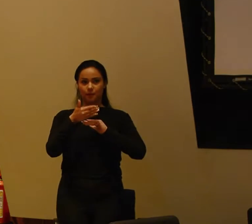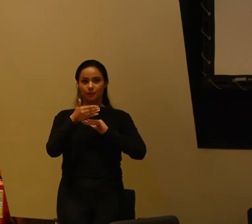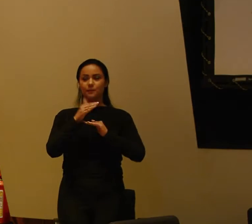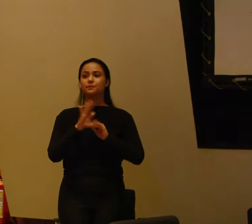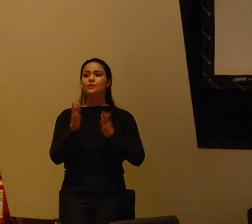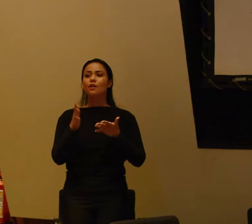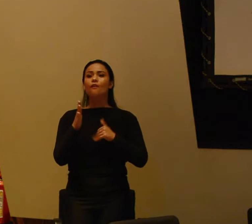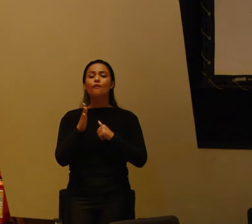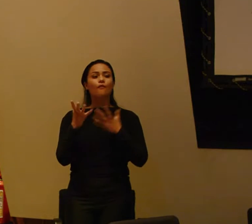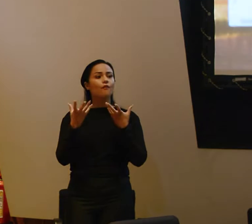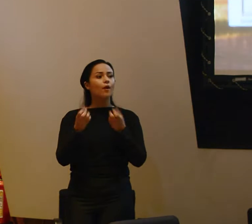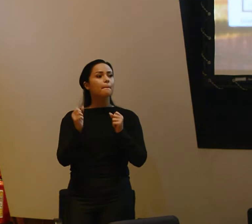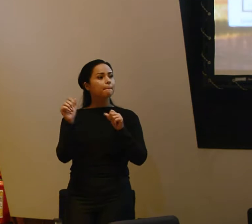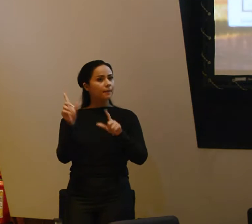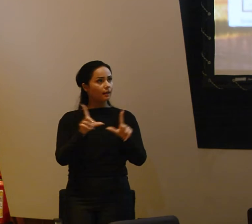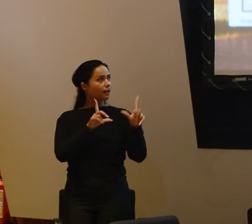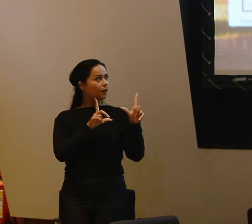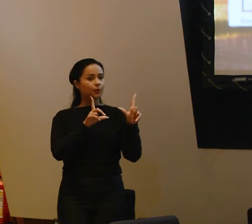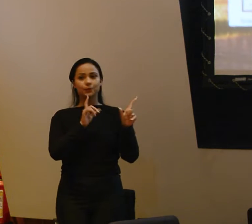Então vamos para o painel